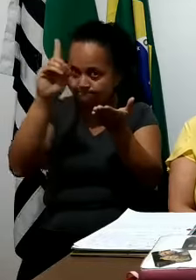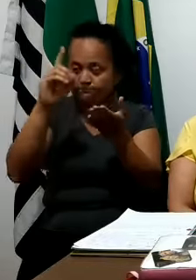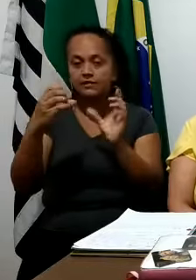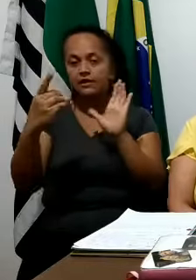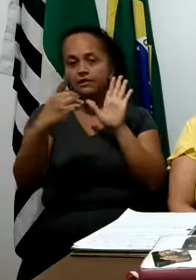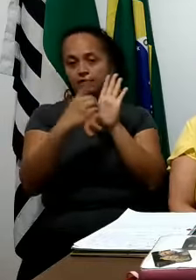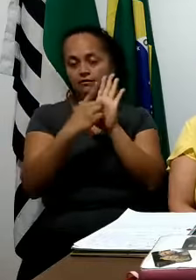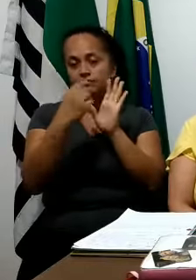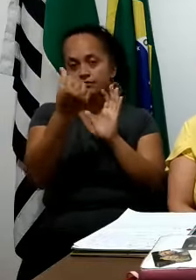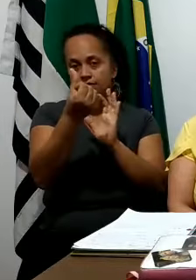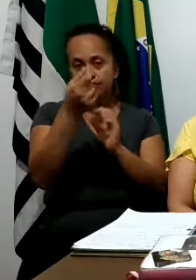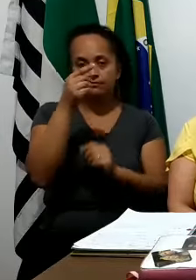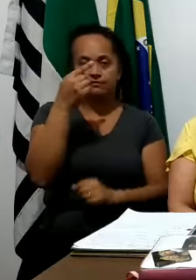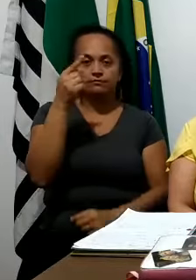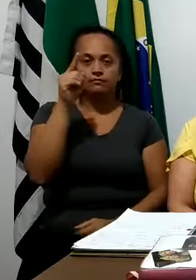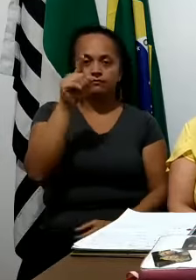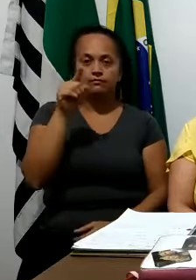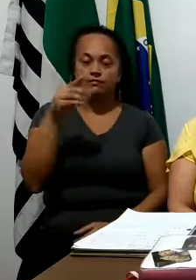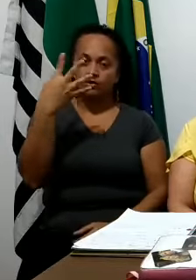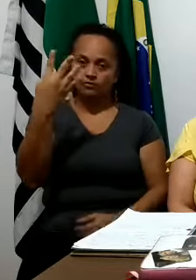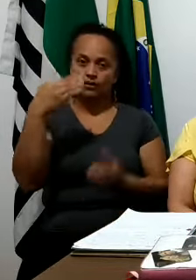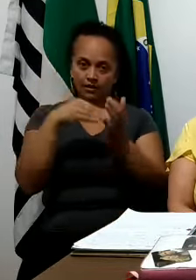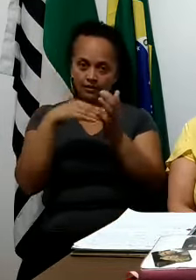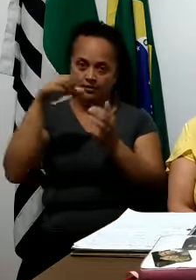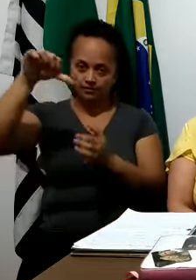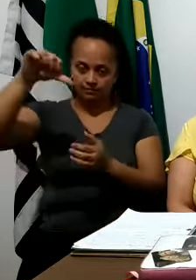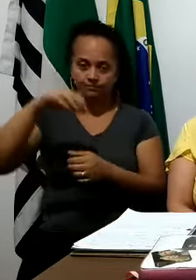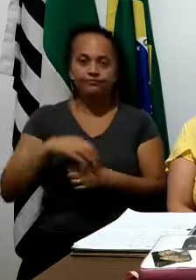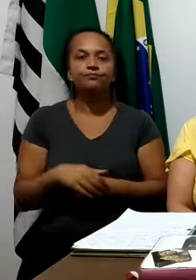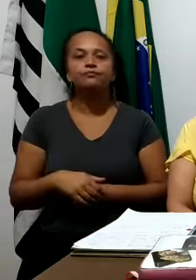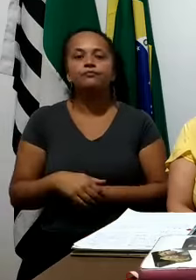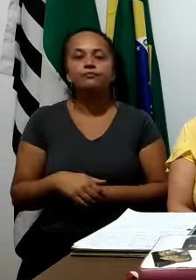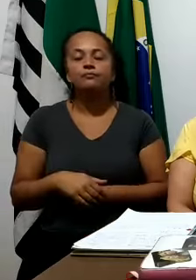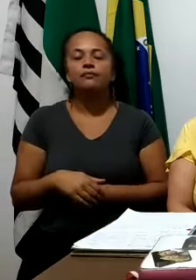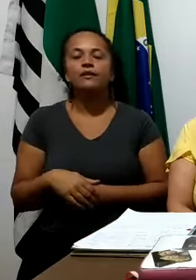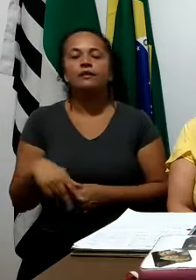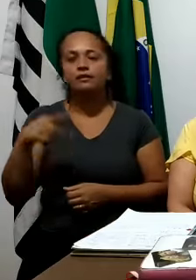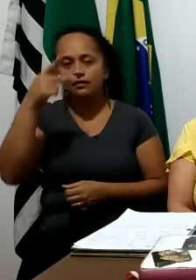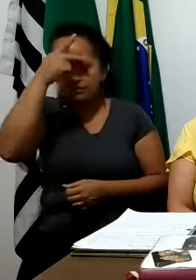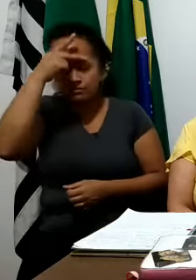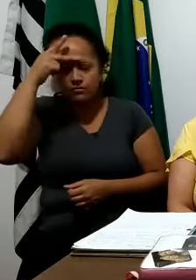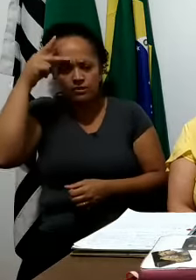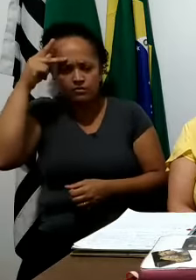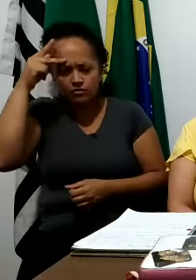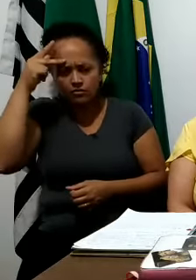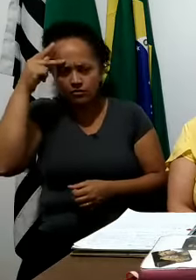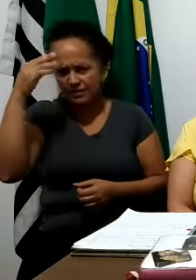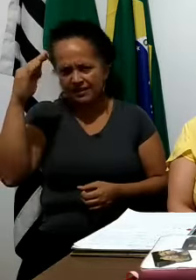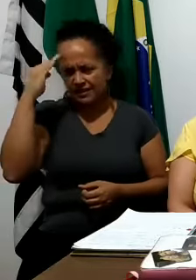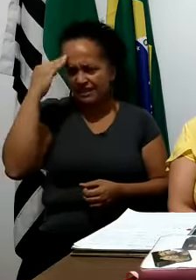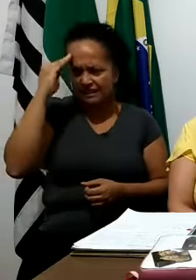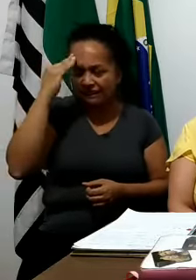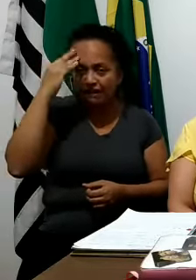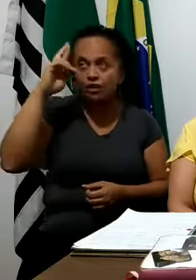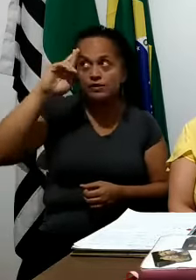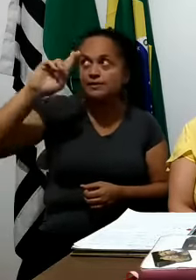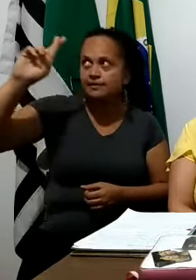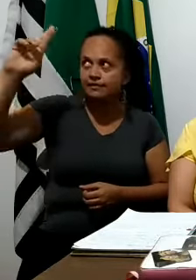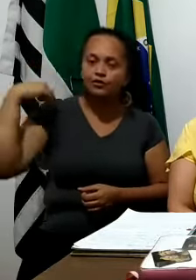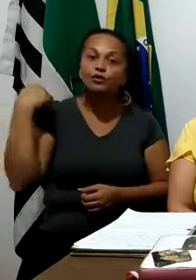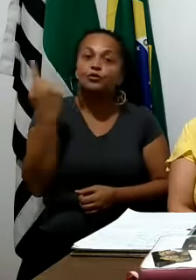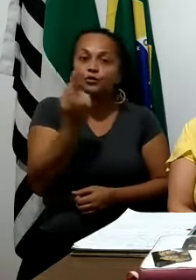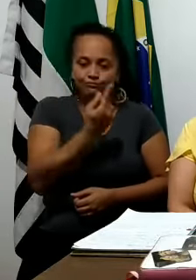do 4 ao 9. Ouça, ó Israel, o Senhor nosso Deus, o Senhor é único. Ame o Senhor seu Deus